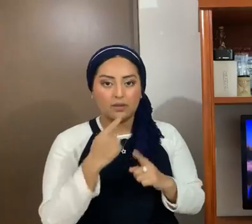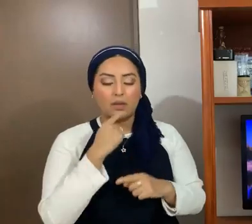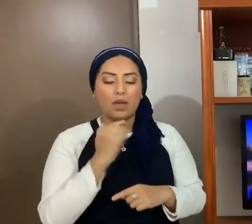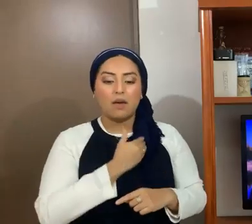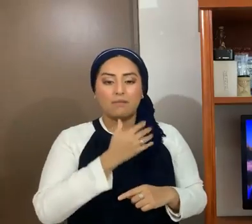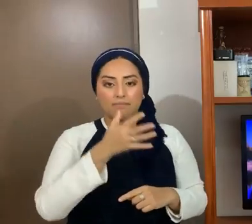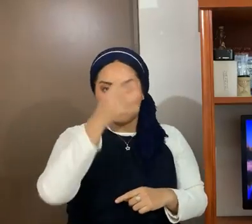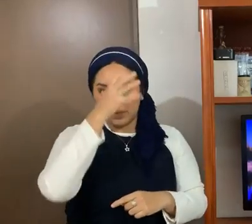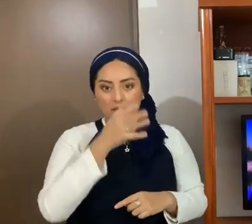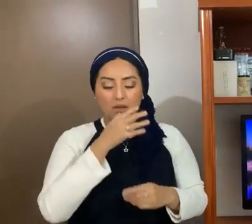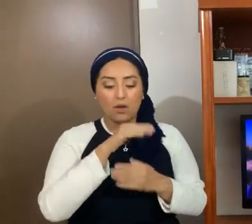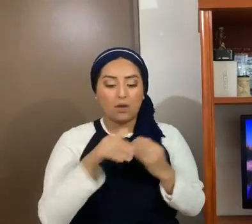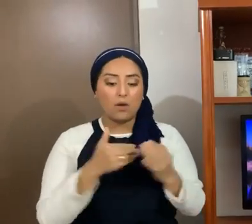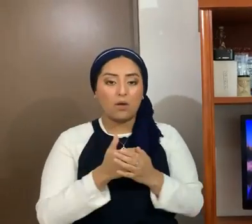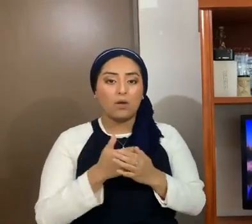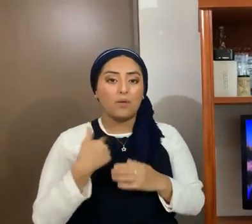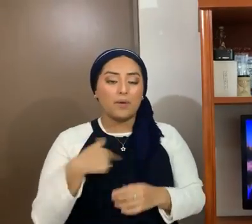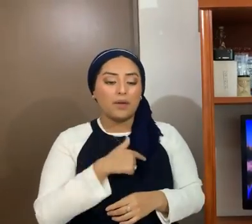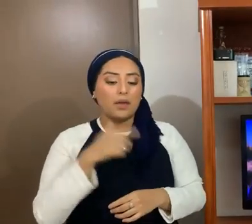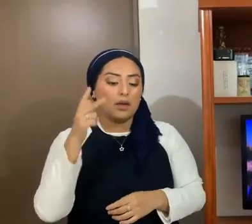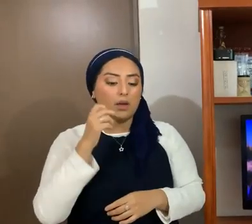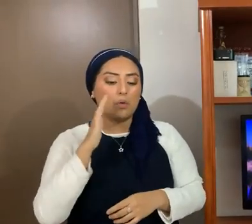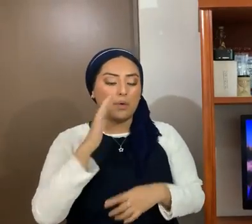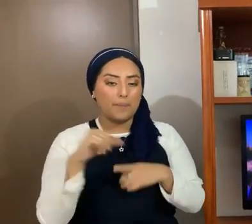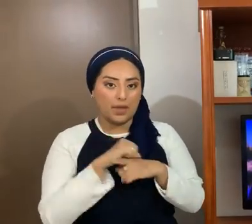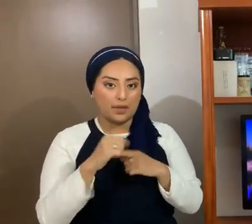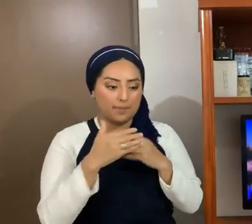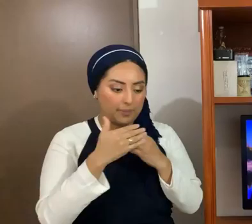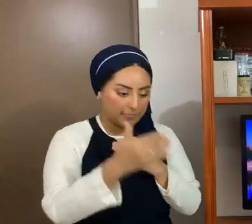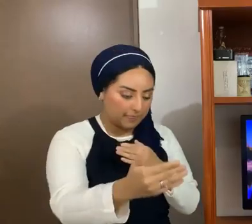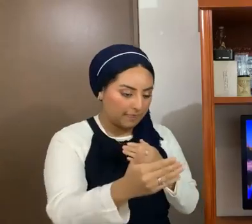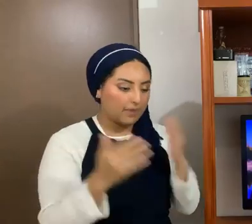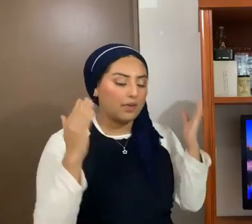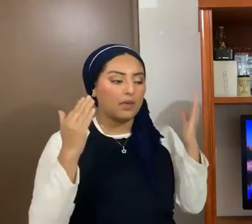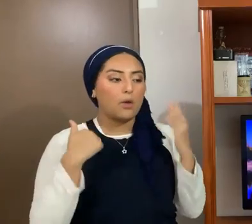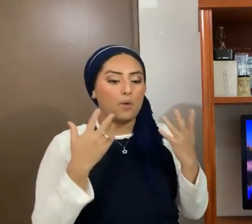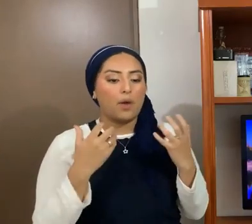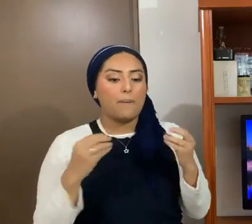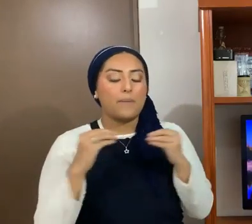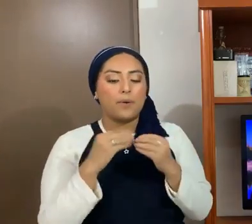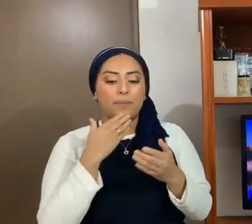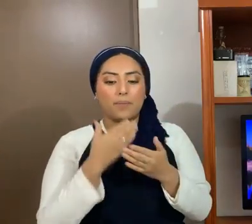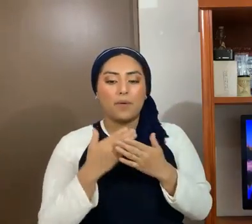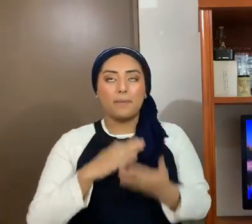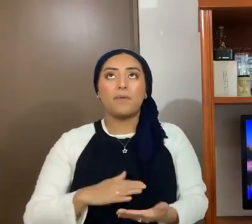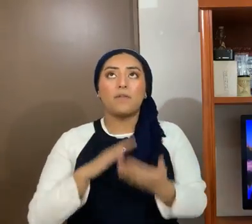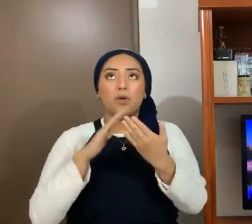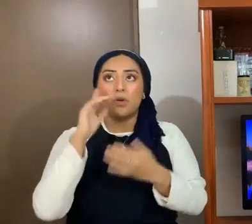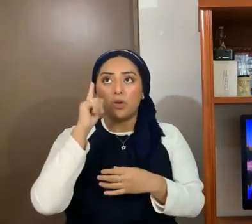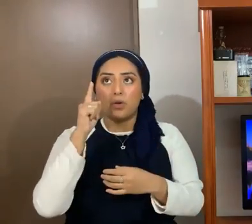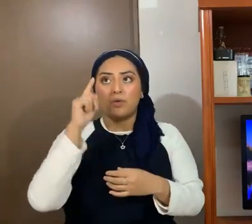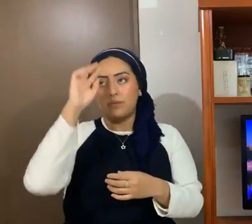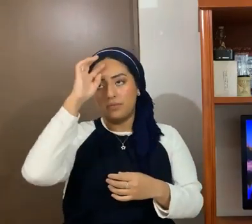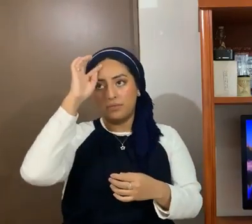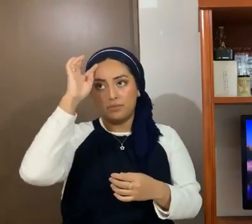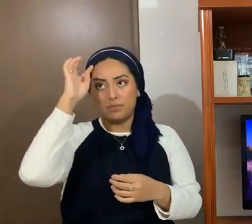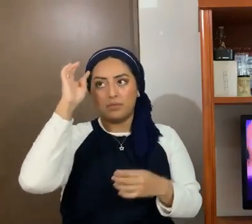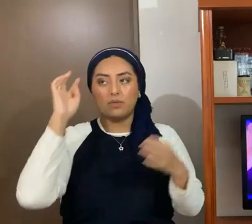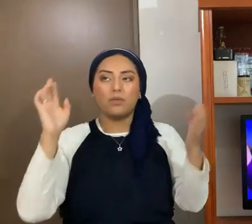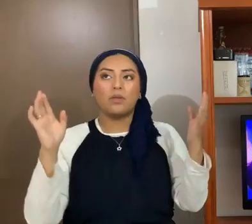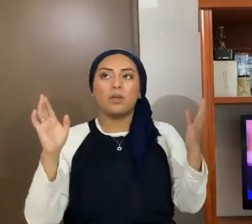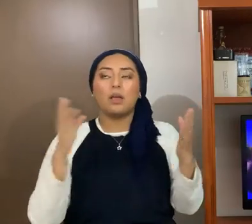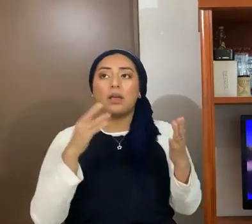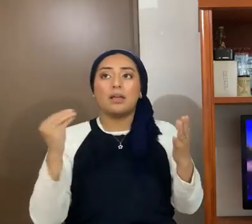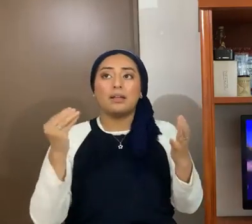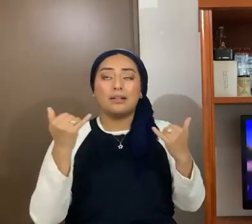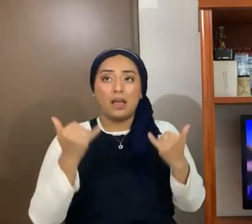nuestros padres, todo lo que oímos lo llevaremos por obra. Queremos ser más agradables, Abacados, delante de ti.